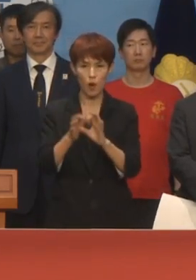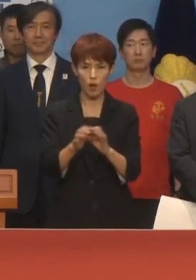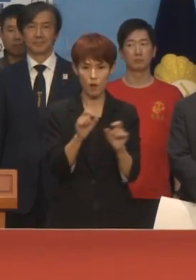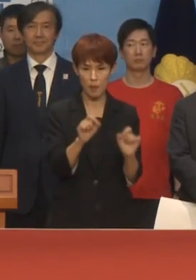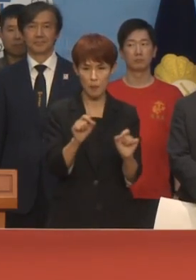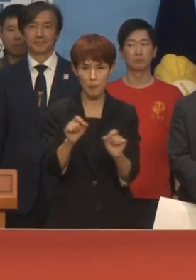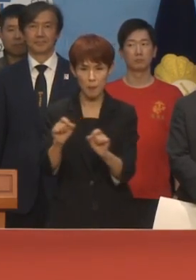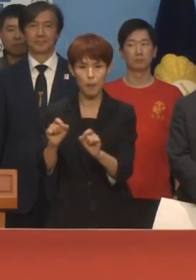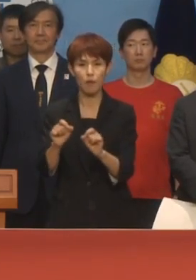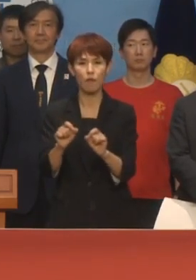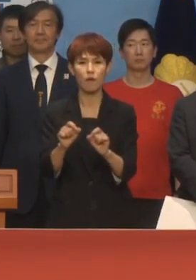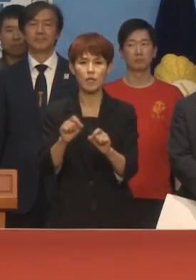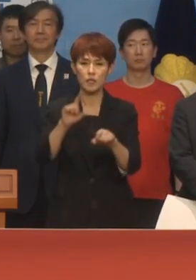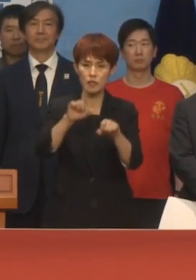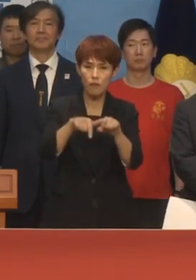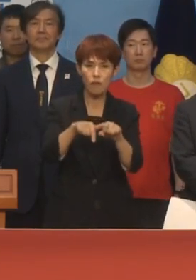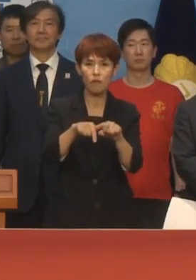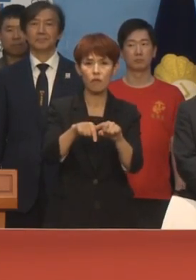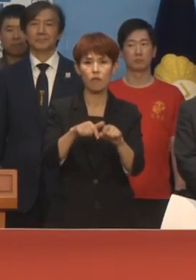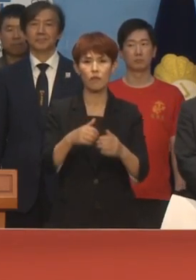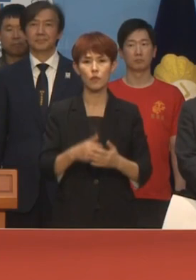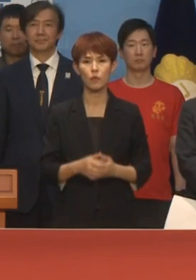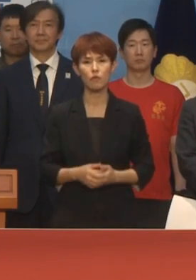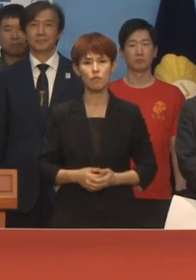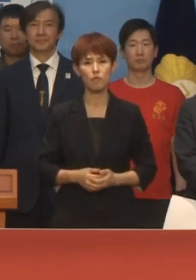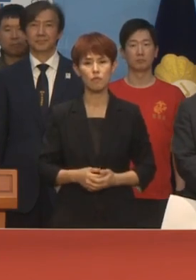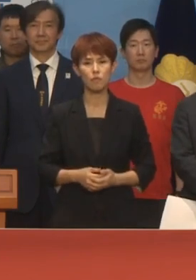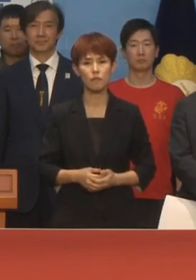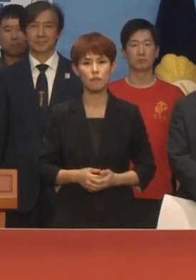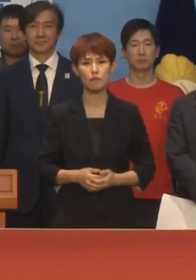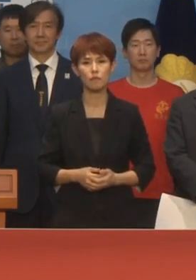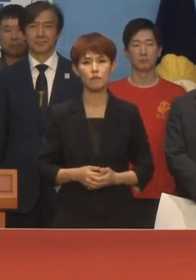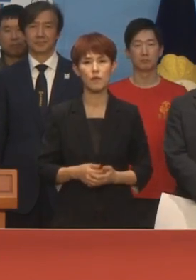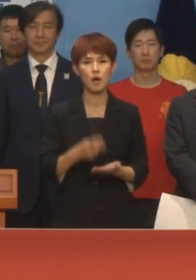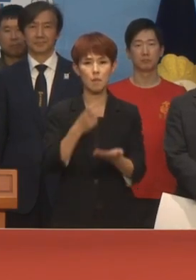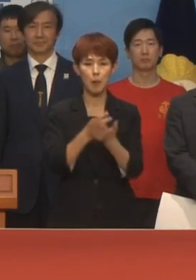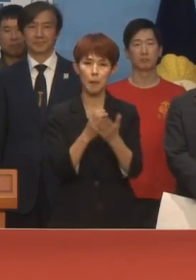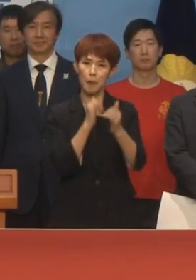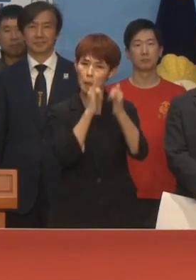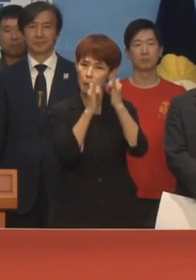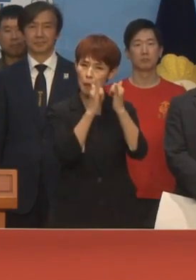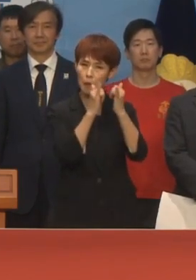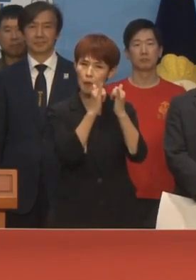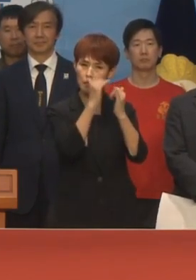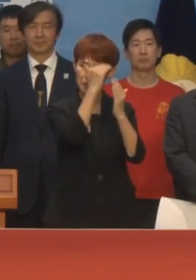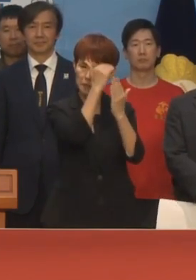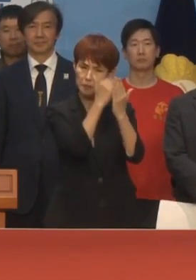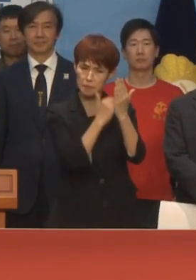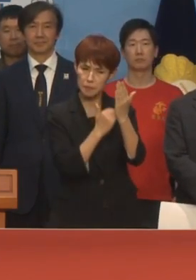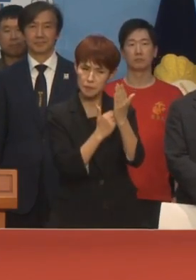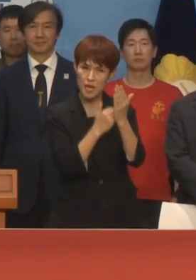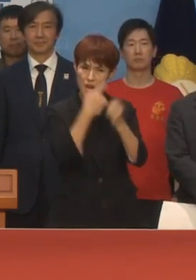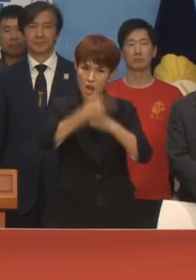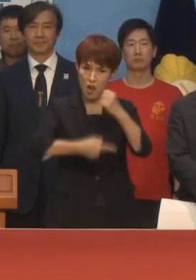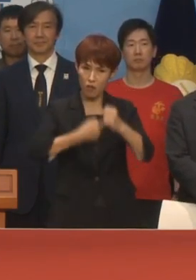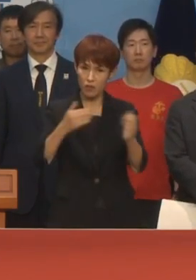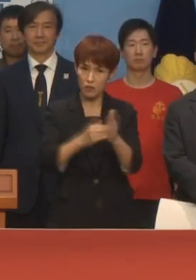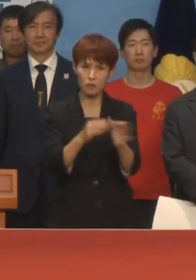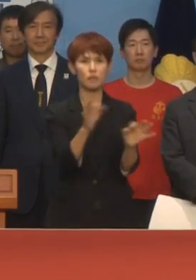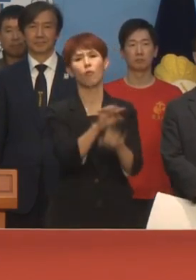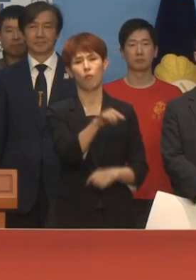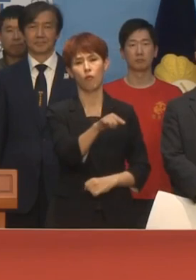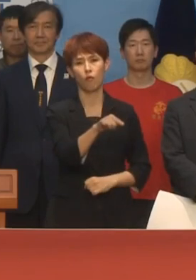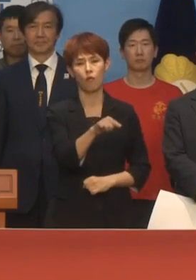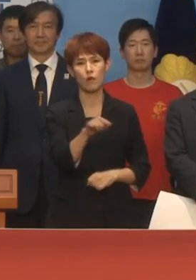걸리는 실무적 소요, 1년에 불과한 법정 통신기록 보존 시한을 감안한다면 특검 처리